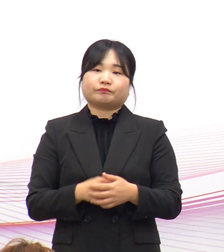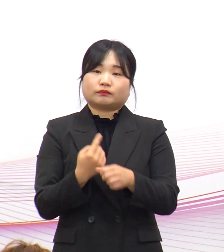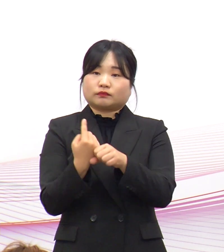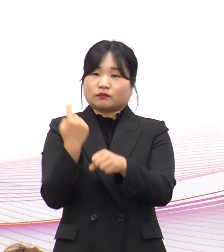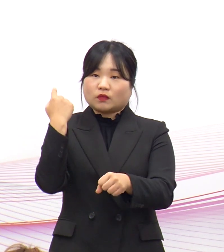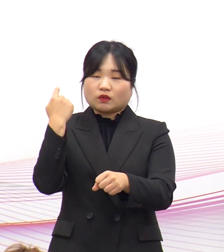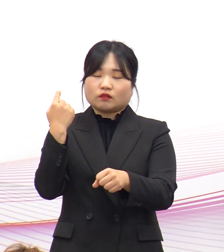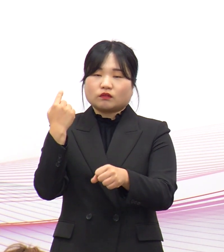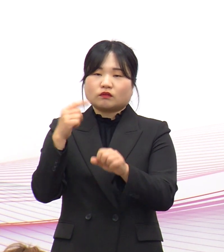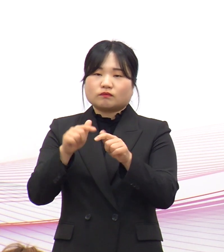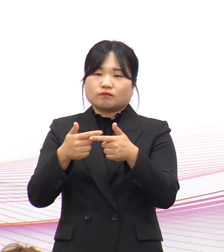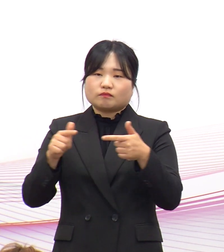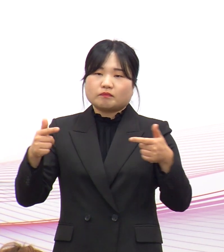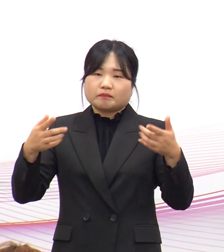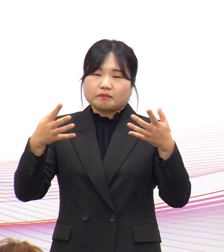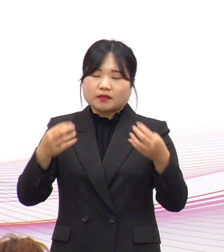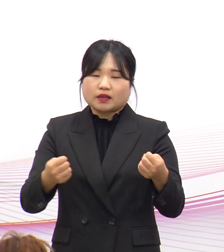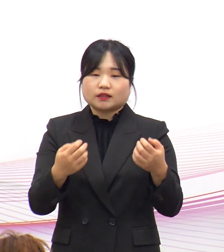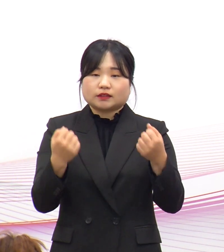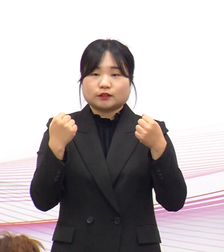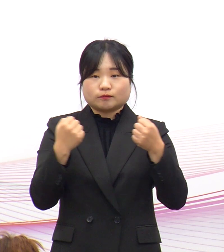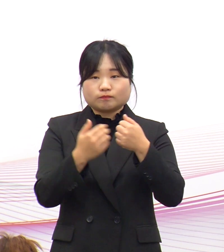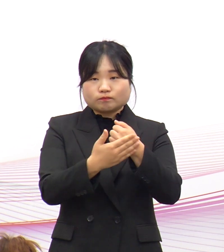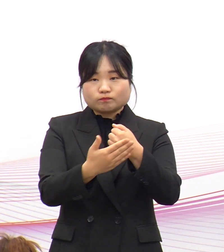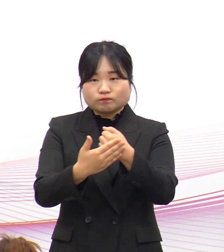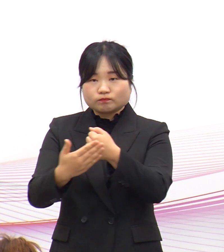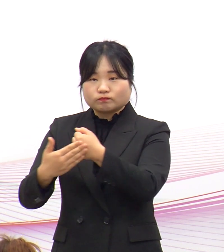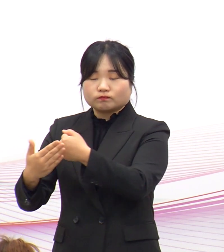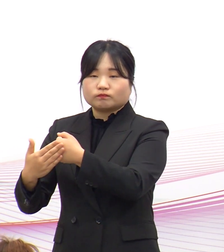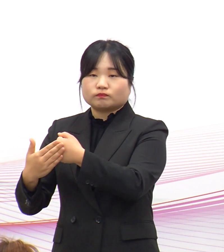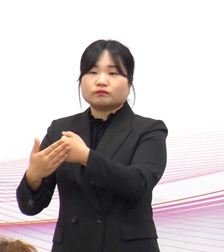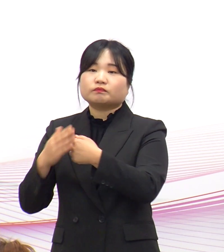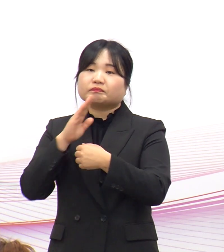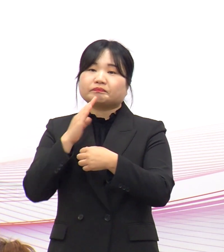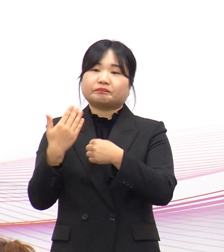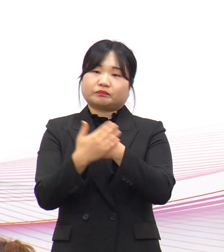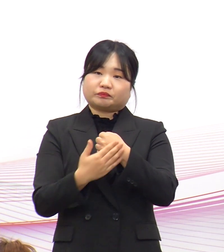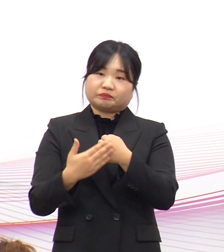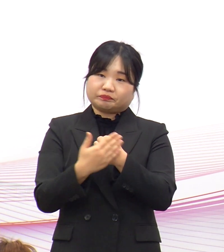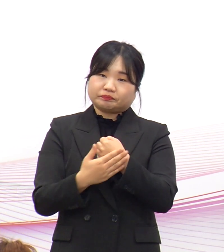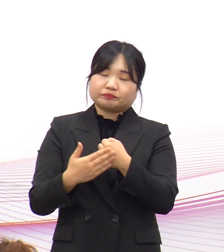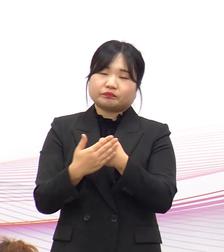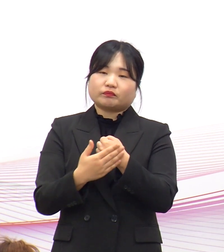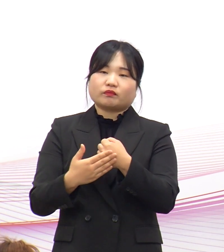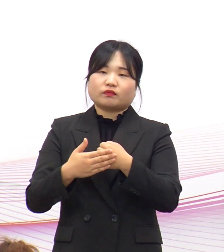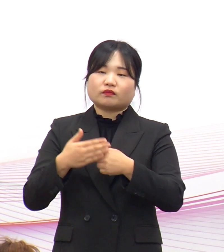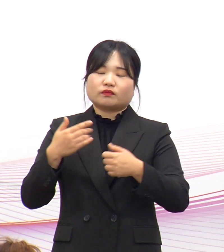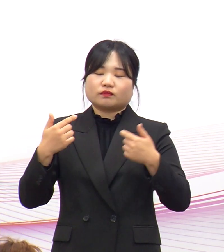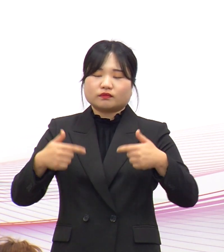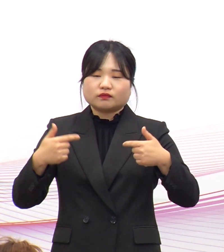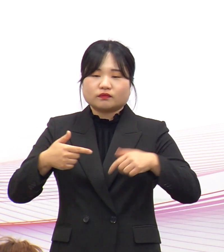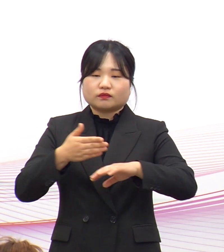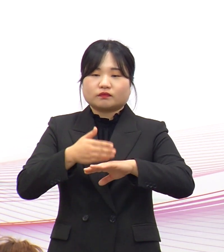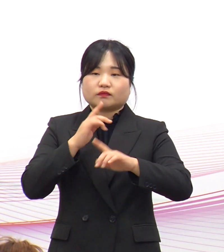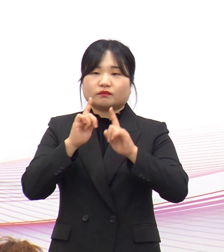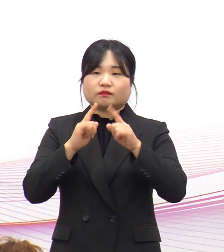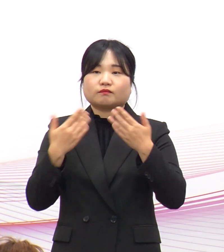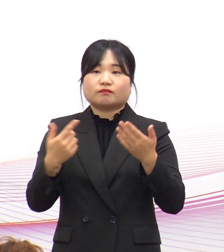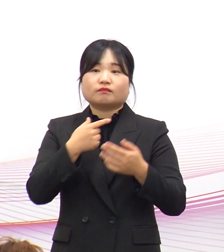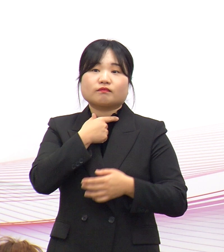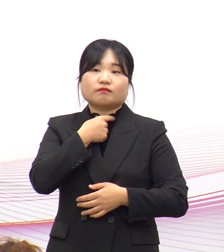지난해에 많은 응원과 성원을 보내주신 데 대해서 늘 깊은 감사의 말씀을